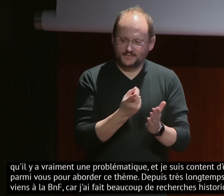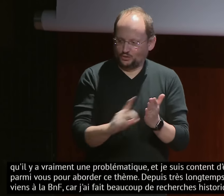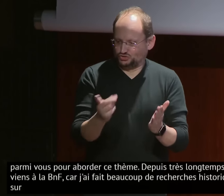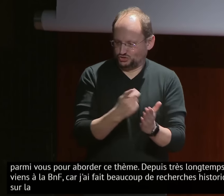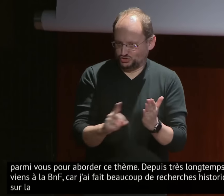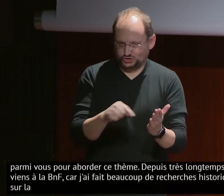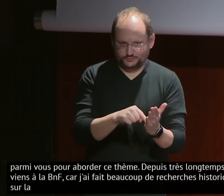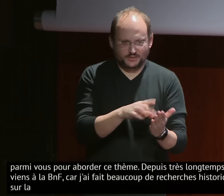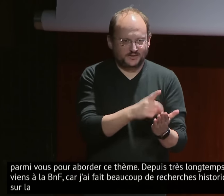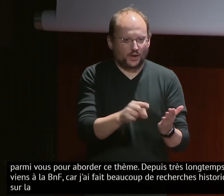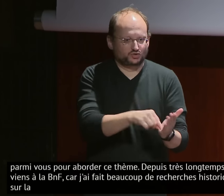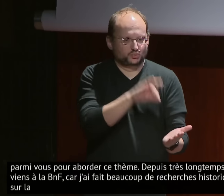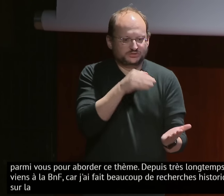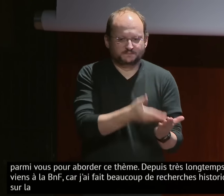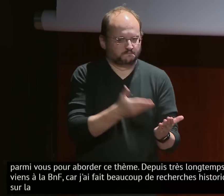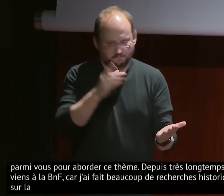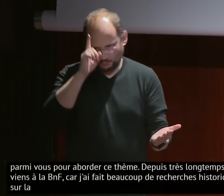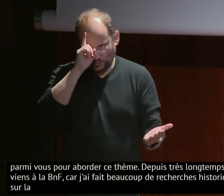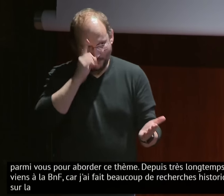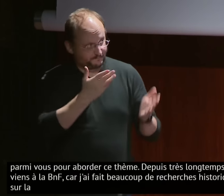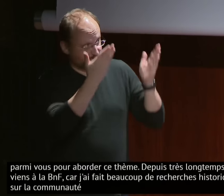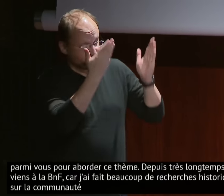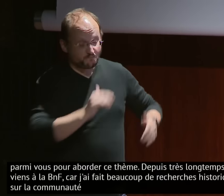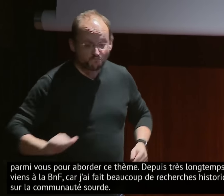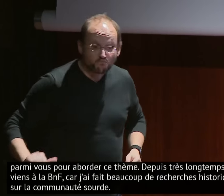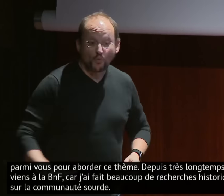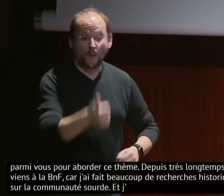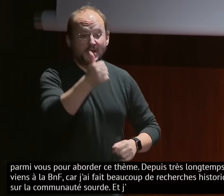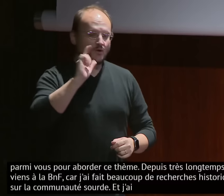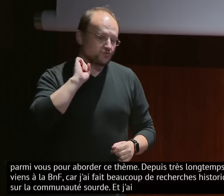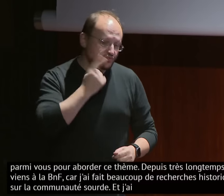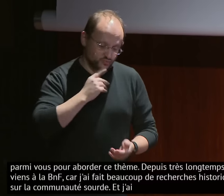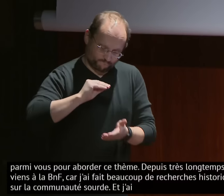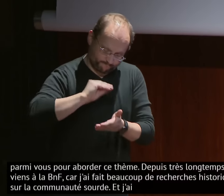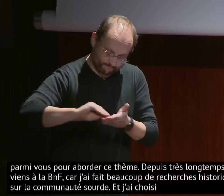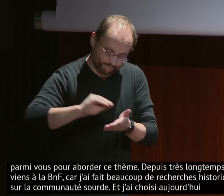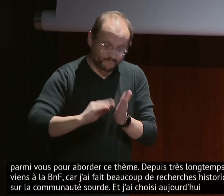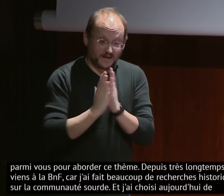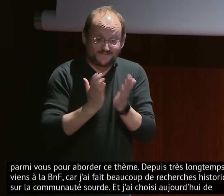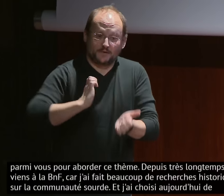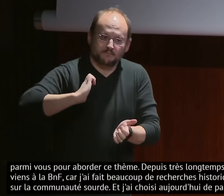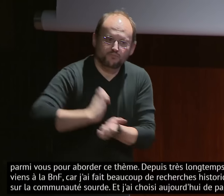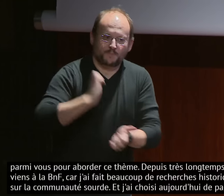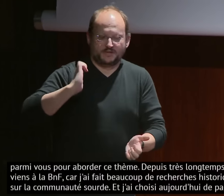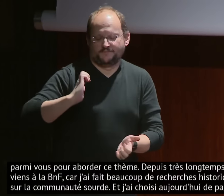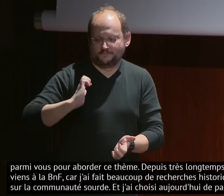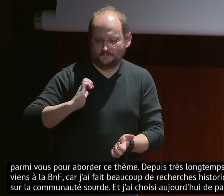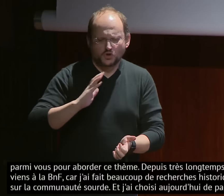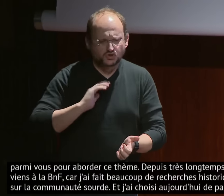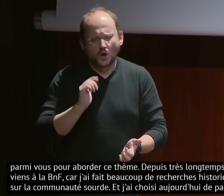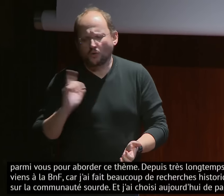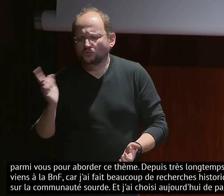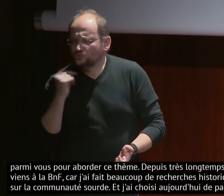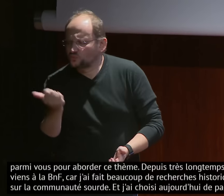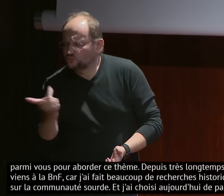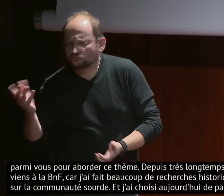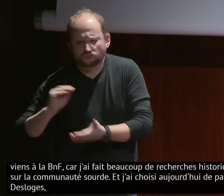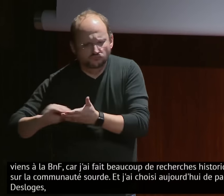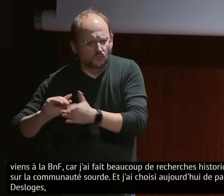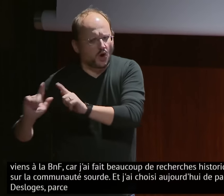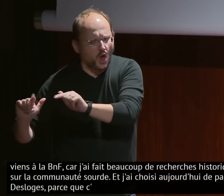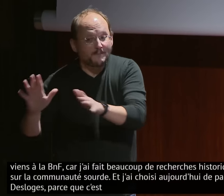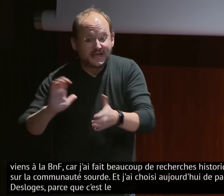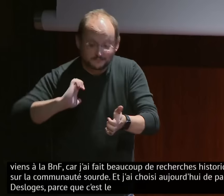sourde. Et j'ai choisi aujourd'hui de parler de Desloges parce que c'est le premier sourd à avoir publié un